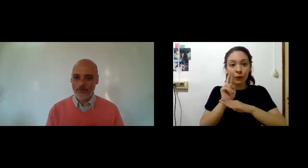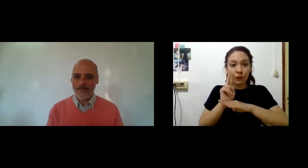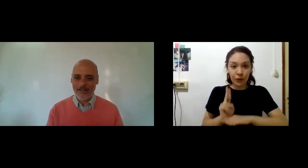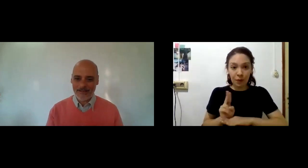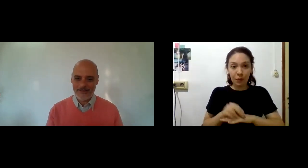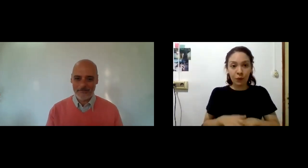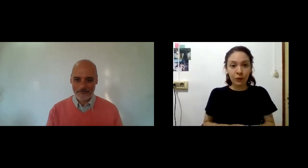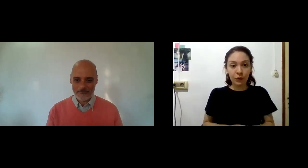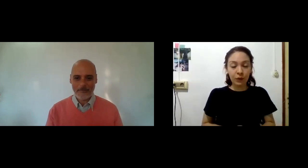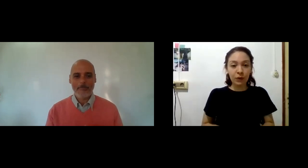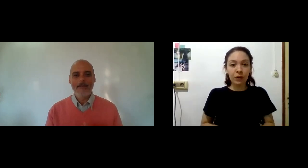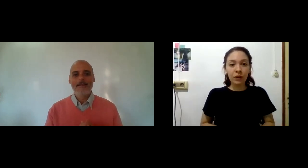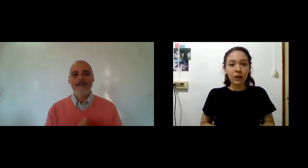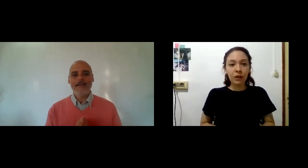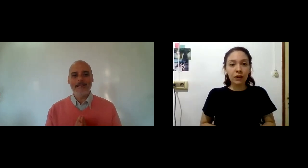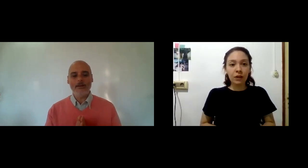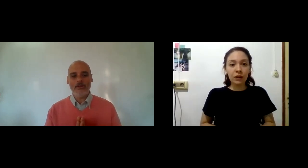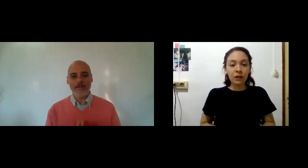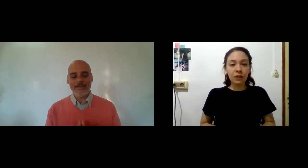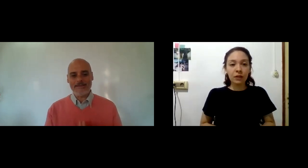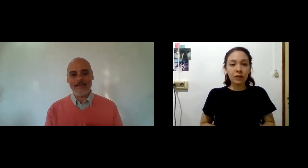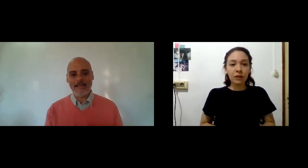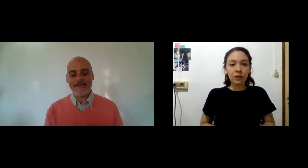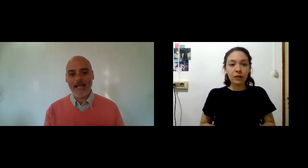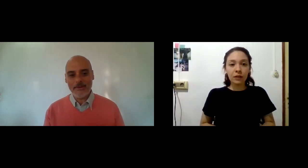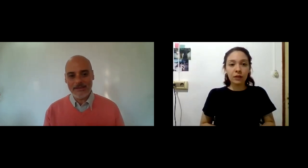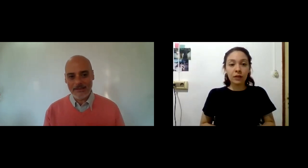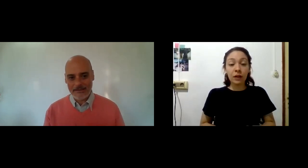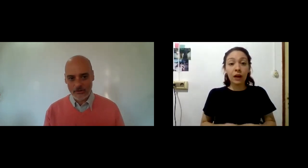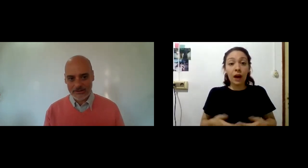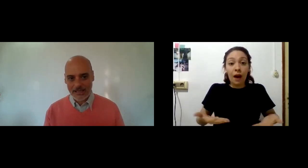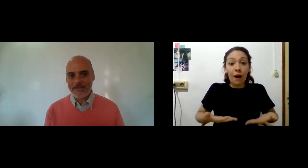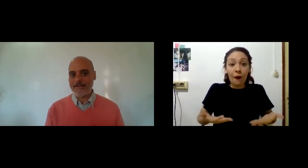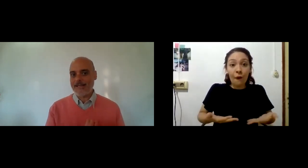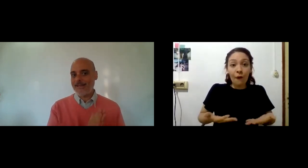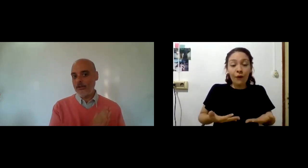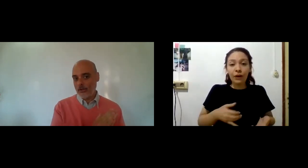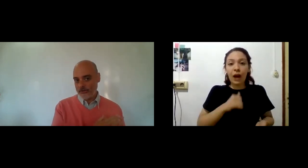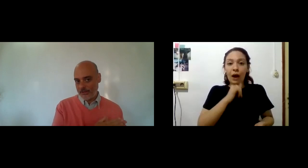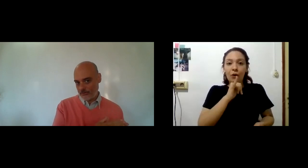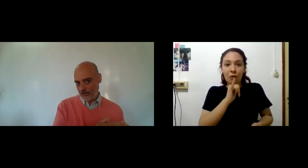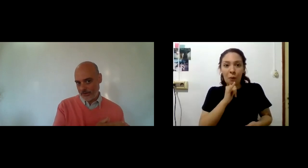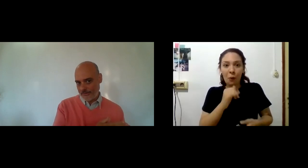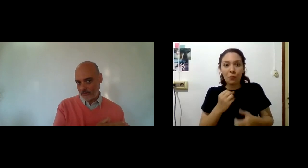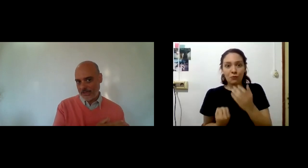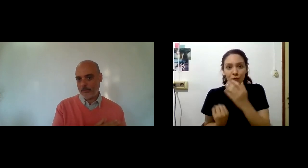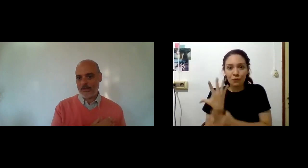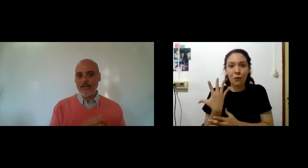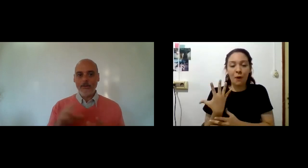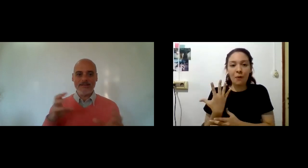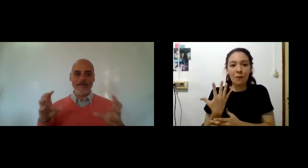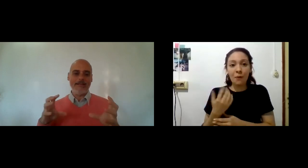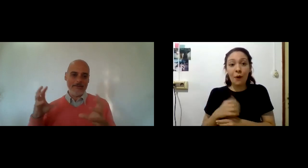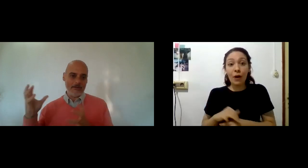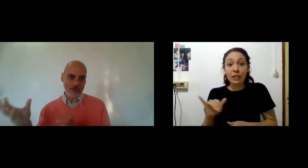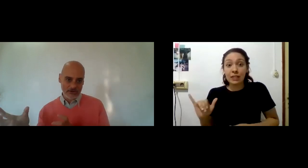como novedad, les cuento que ya está en trámite, inició el trámite, ya salió del Consejo de Facultad, porque